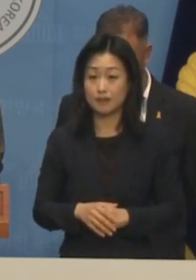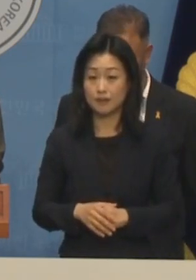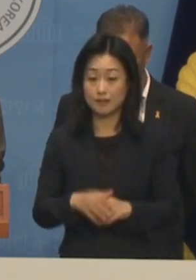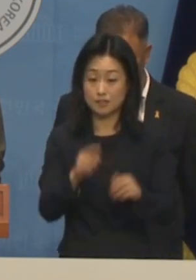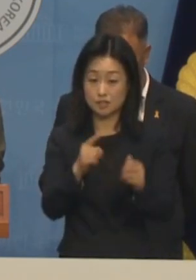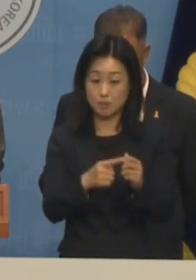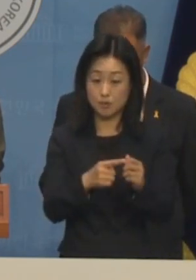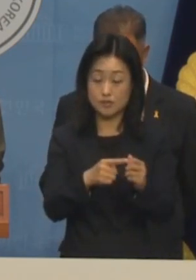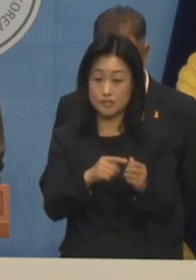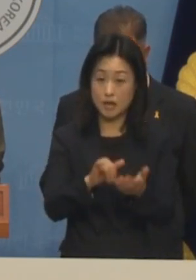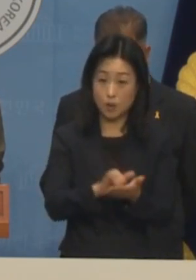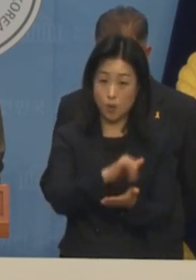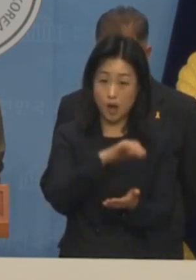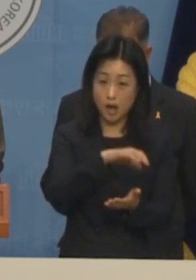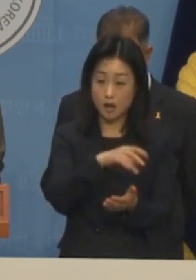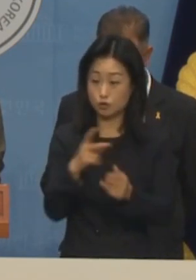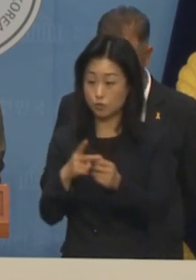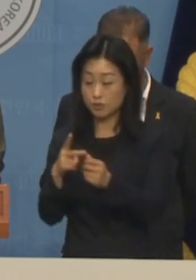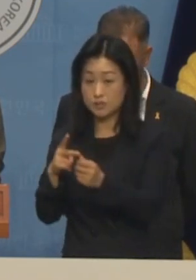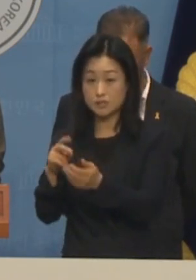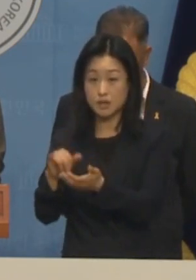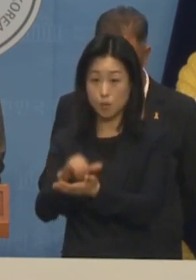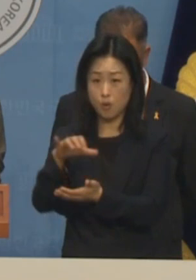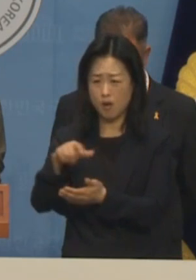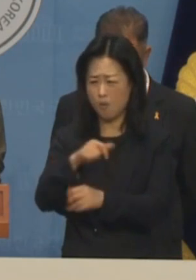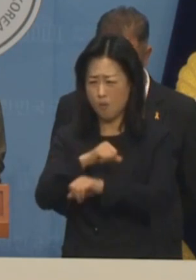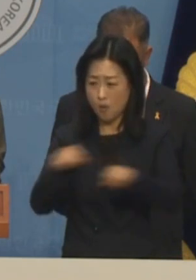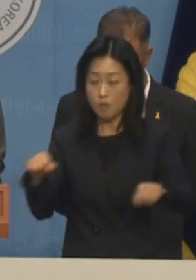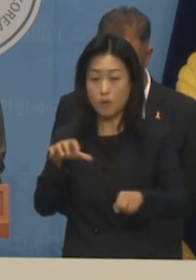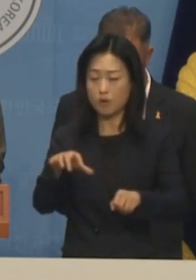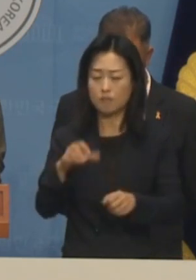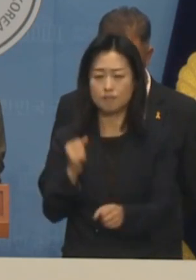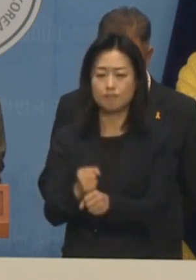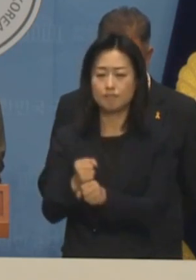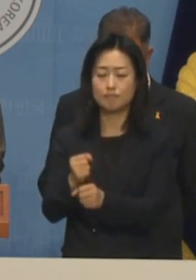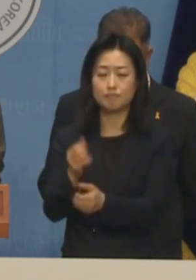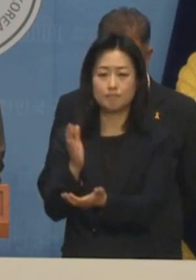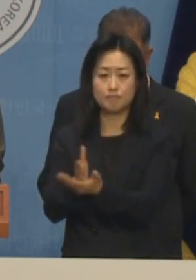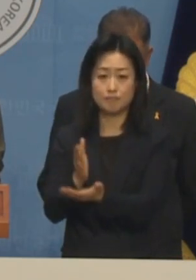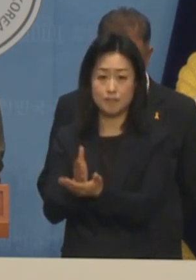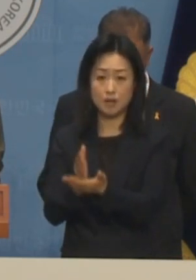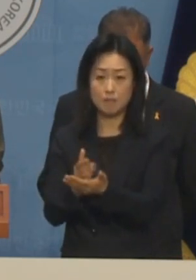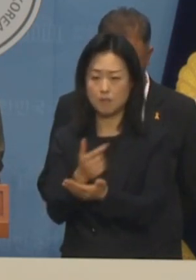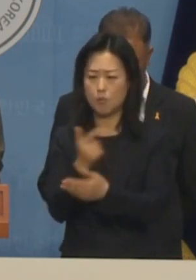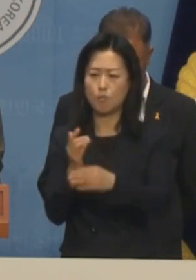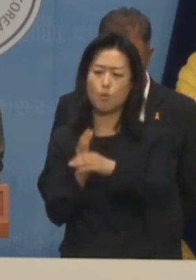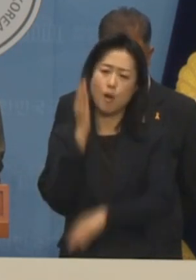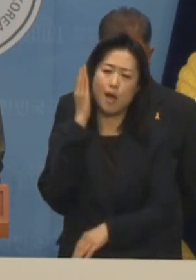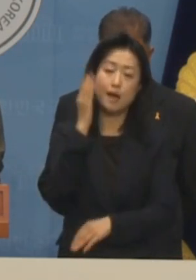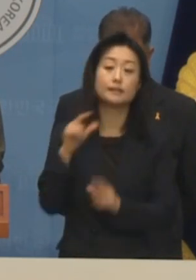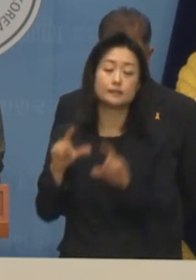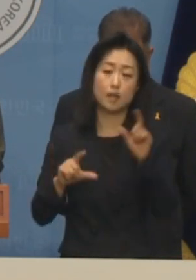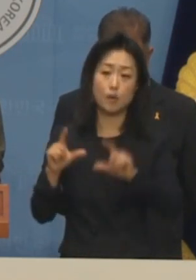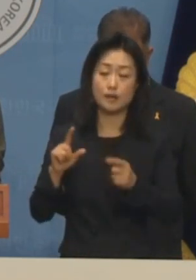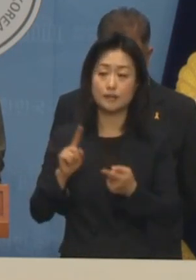제주의 환경을 파괴하고 예산 낭비를 하는 과잉시설이 아니냐는 비판에